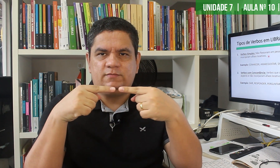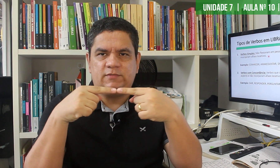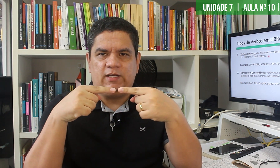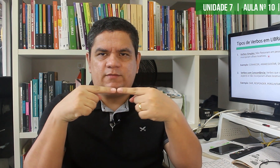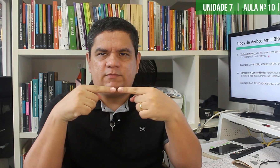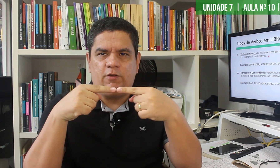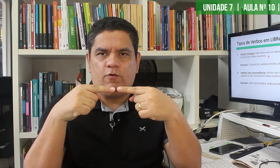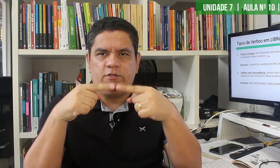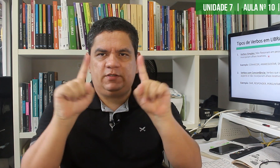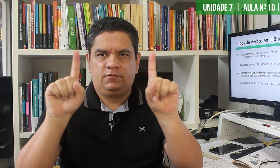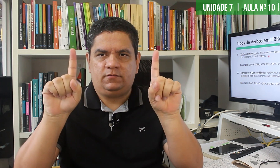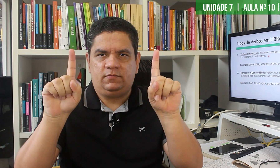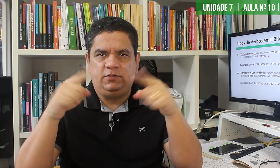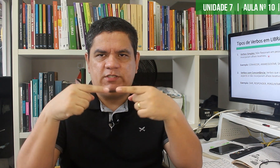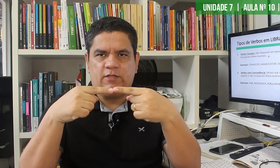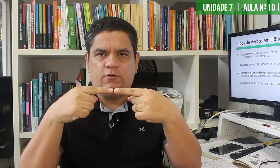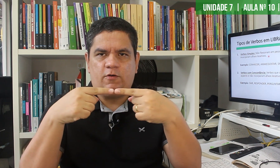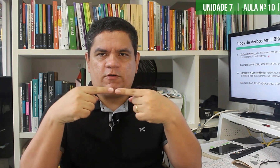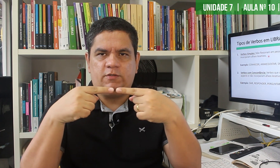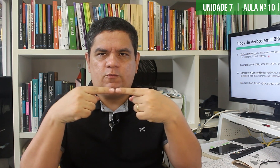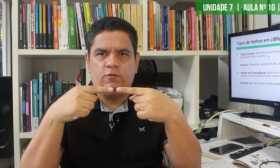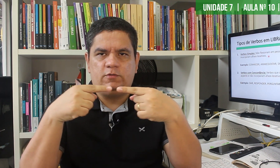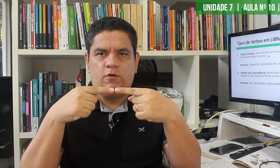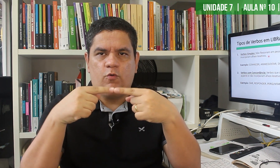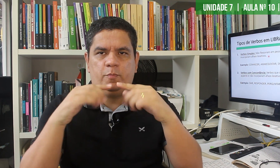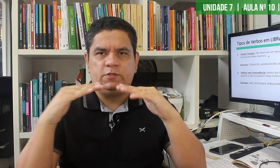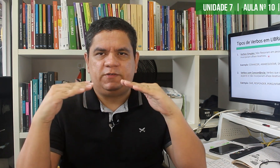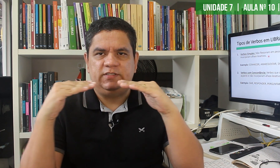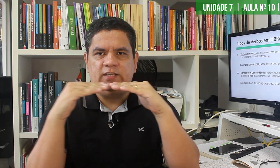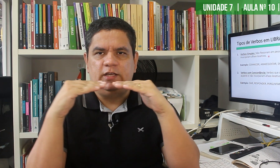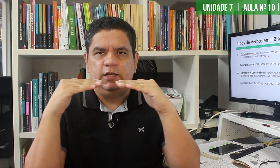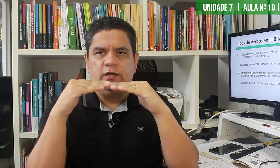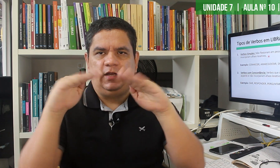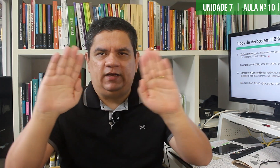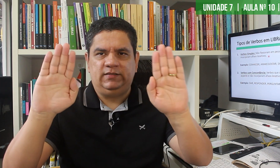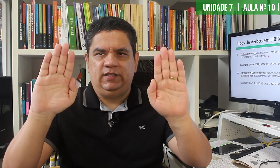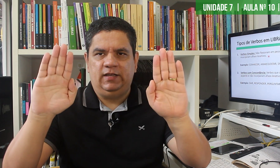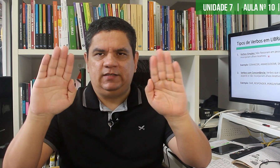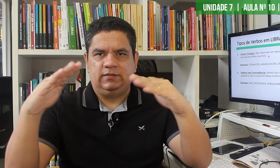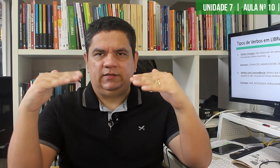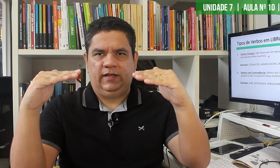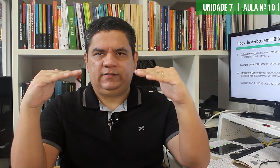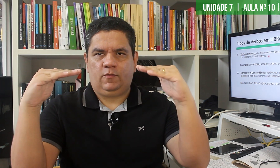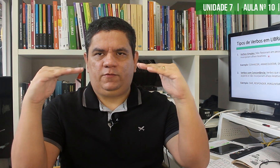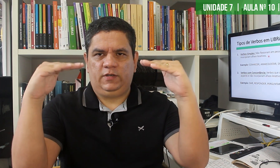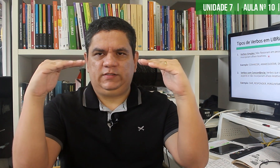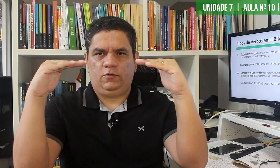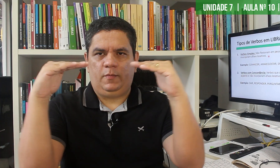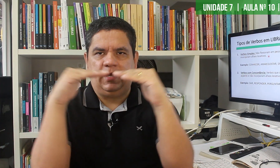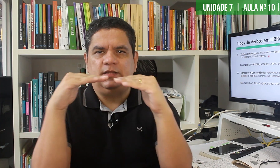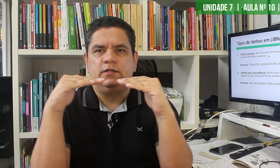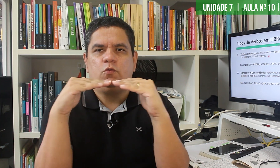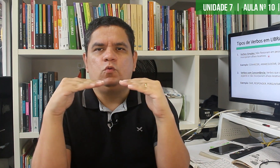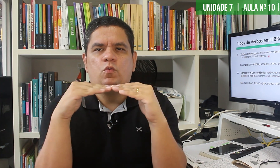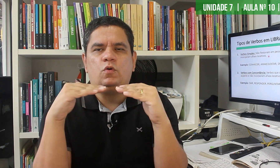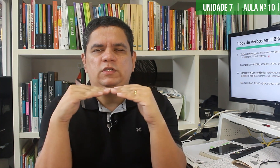tá? Indicador encosta um no outro. Ou eu posso fazer assim, né? Essa configuração dobrada,